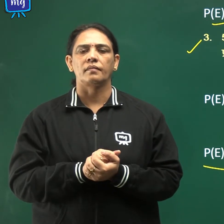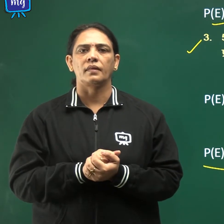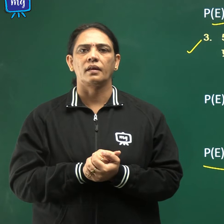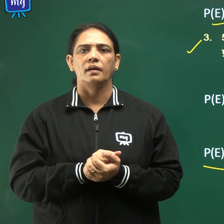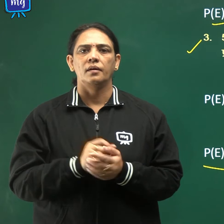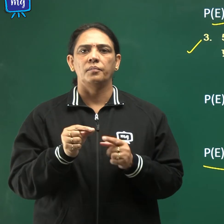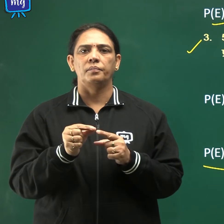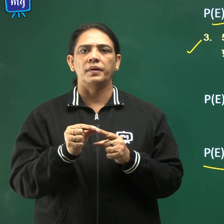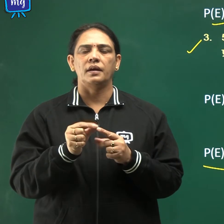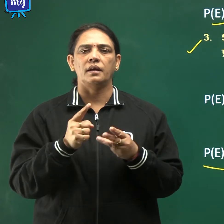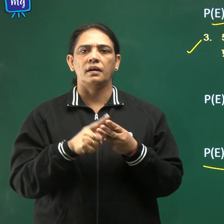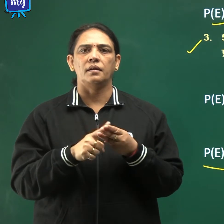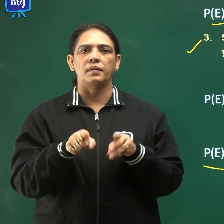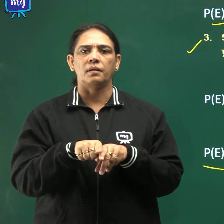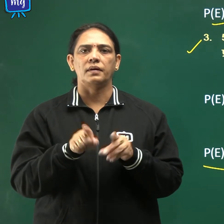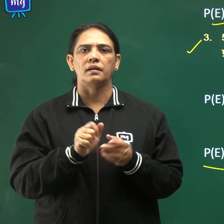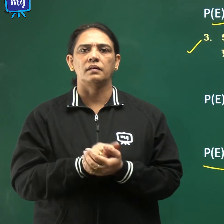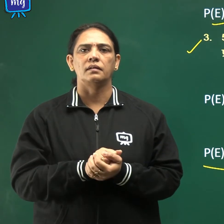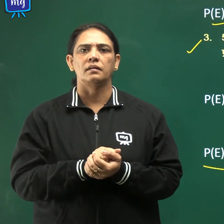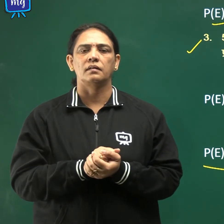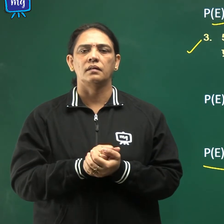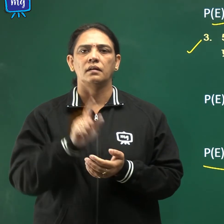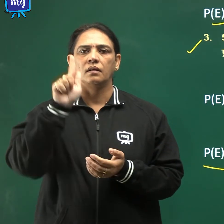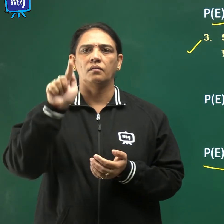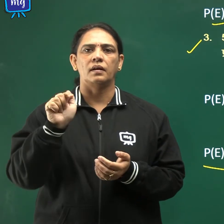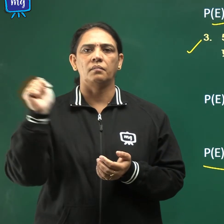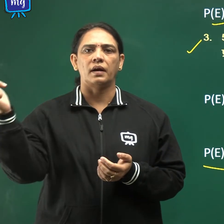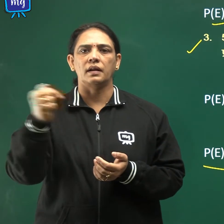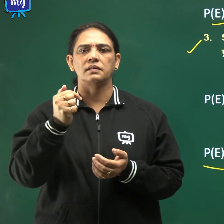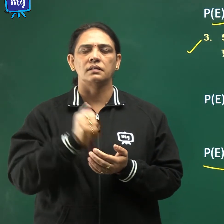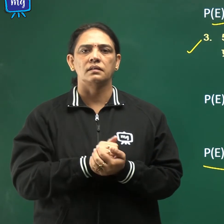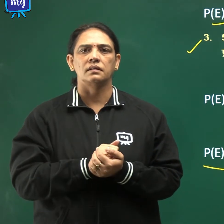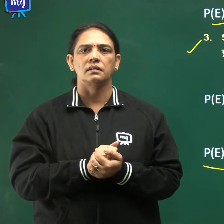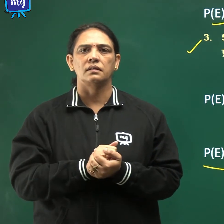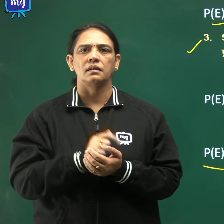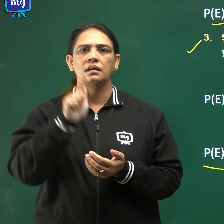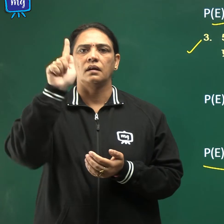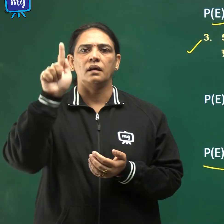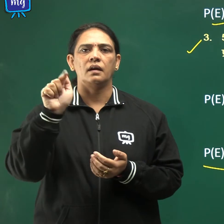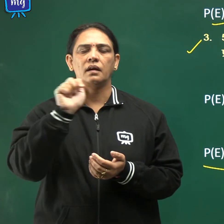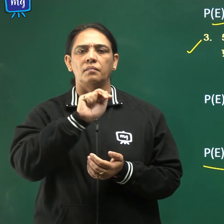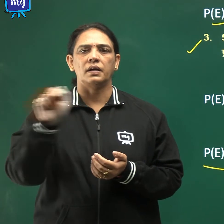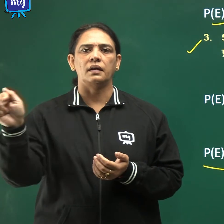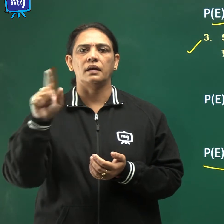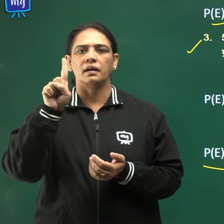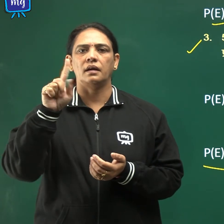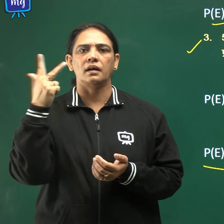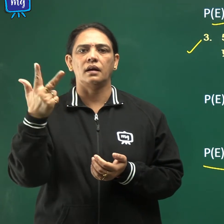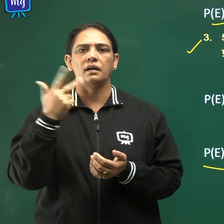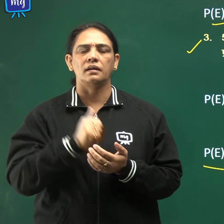MP3 बराबर मैं वन - में एक बडे आ